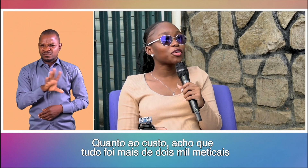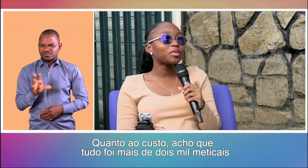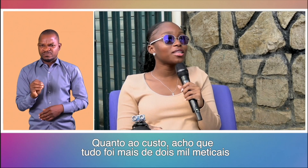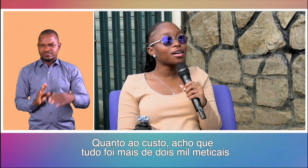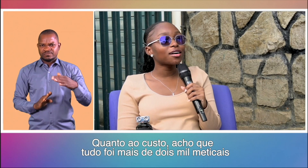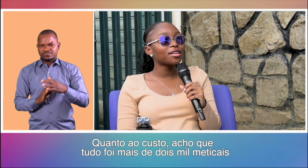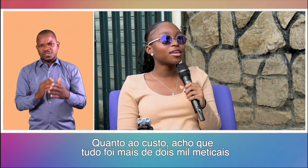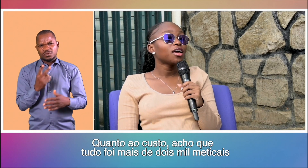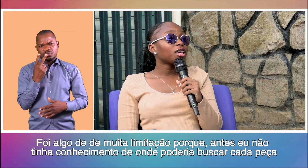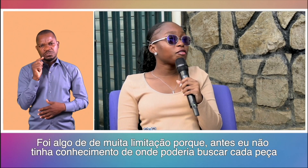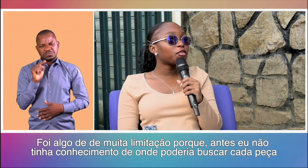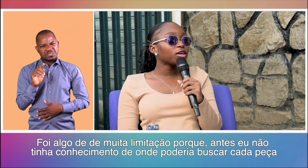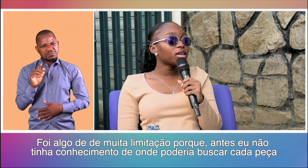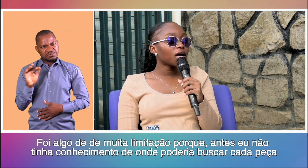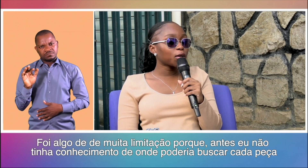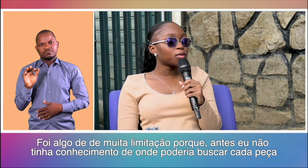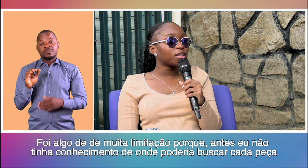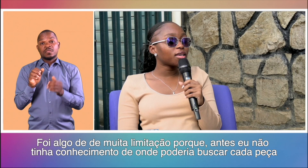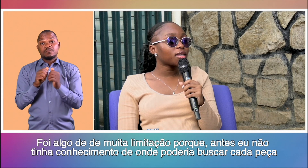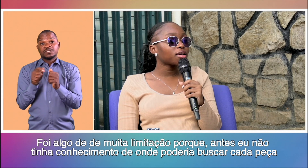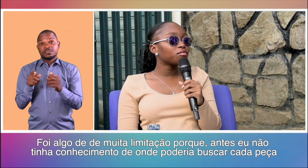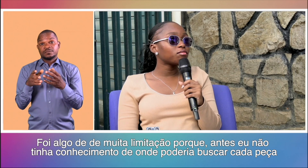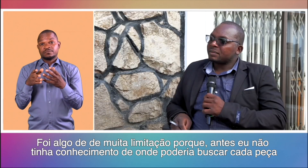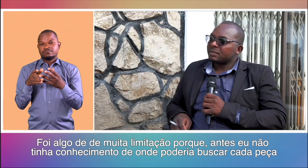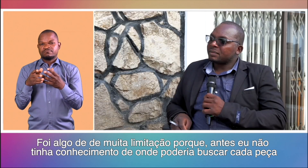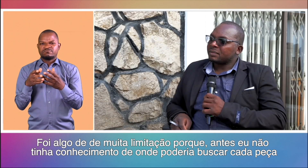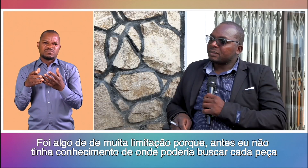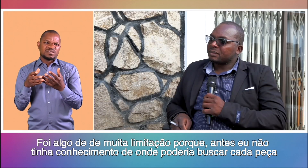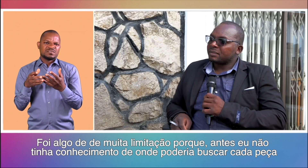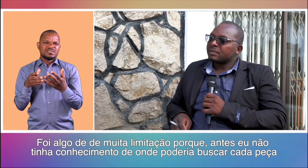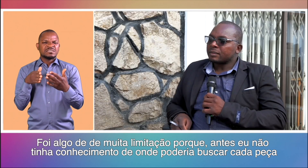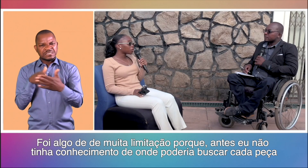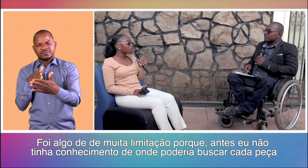2.000 e tal. E foi algo de muita limitação,